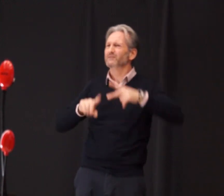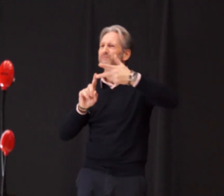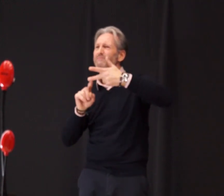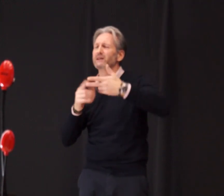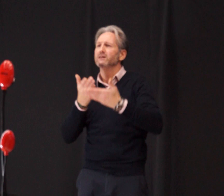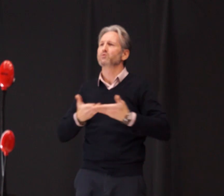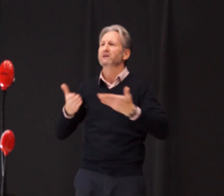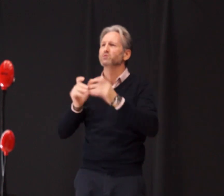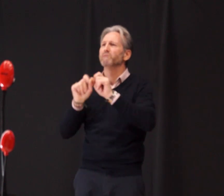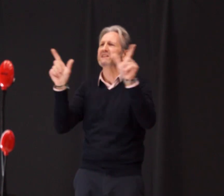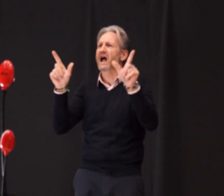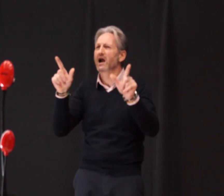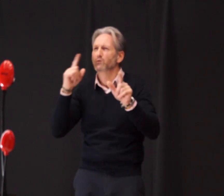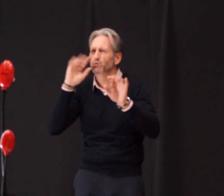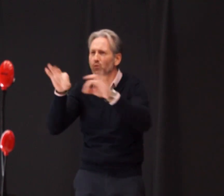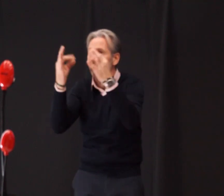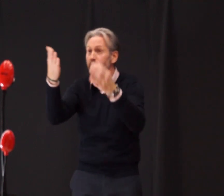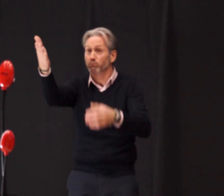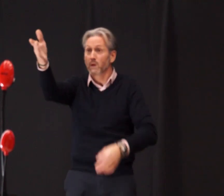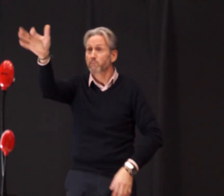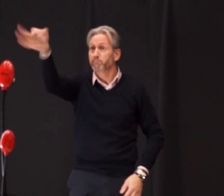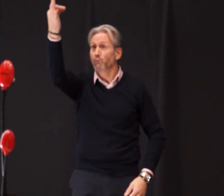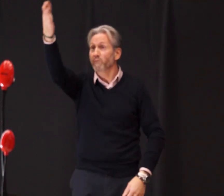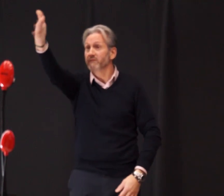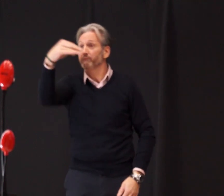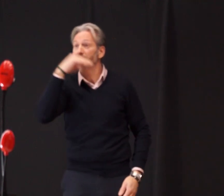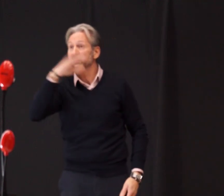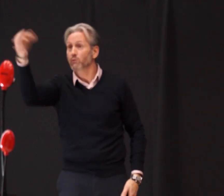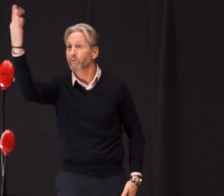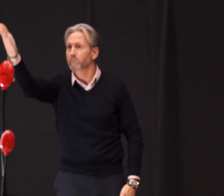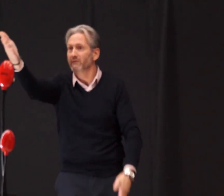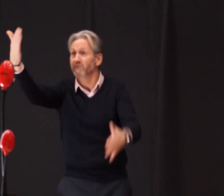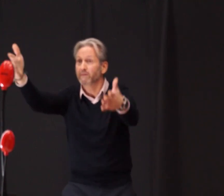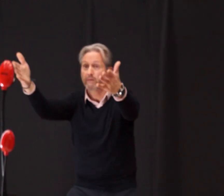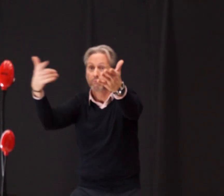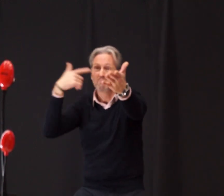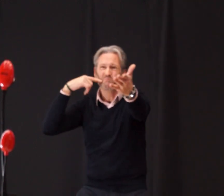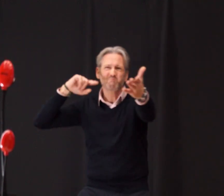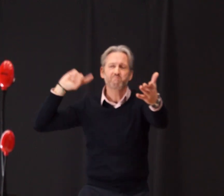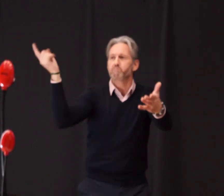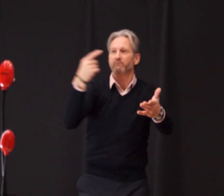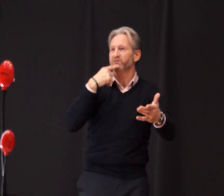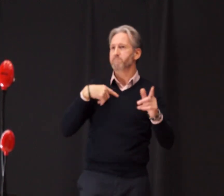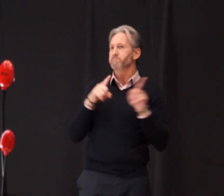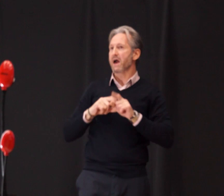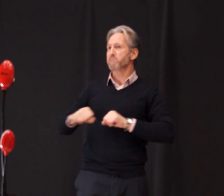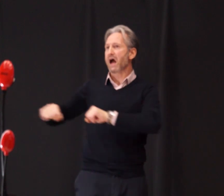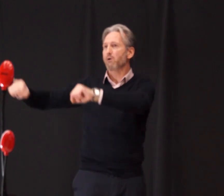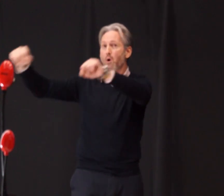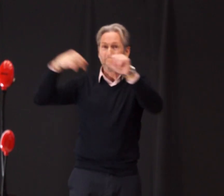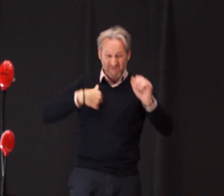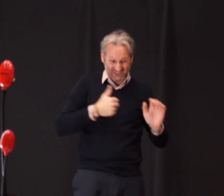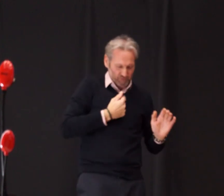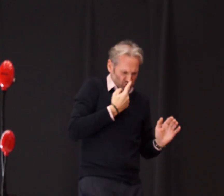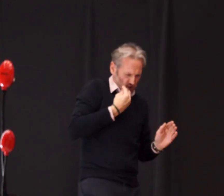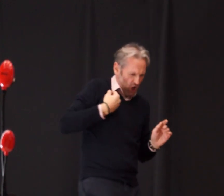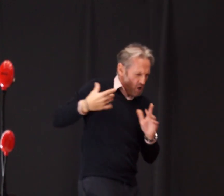Une question à la troisième situation, à la situation finale. Comment vous trouvez le signe ? À partir du premier signe, vous allez trouver le